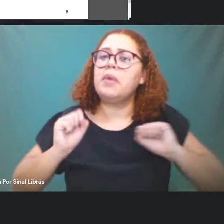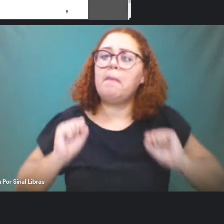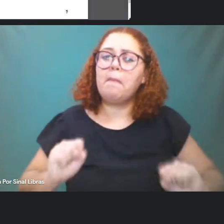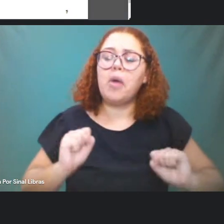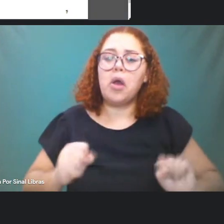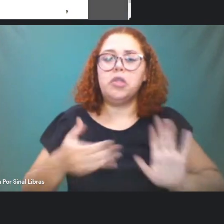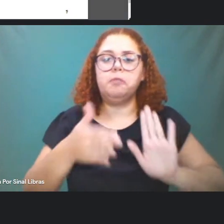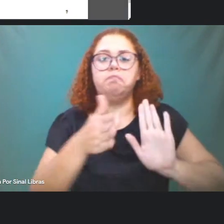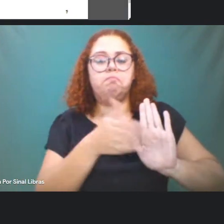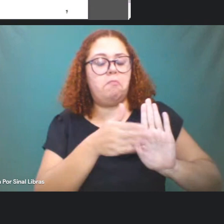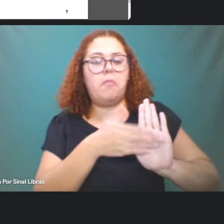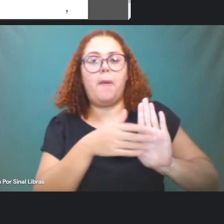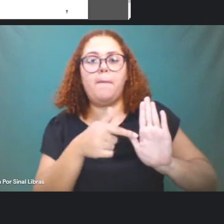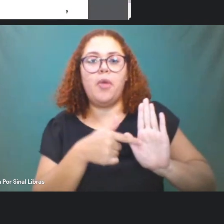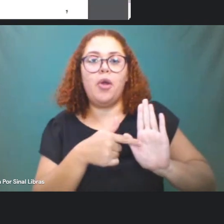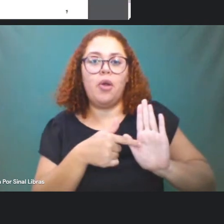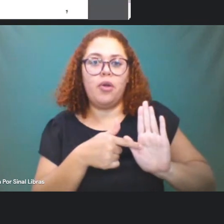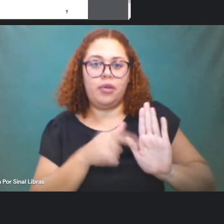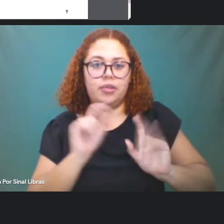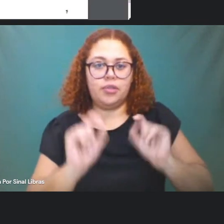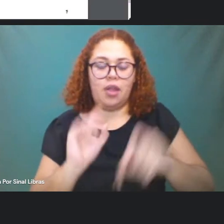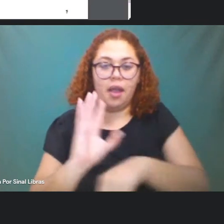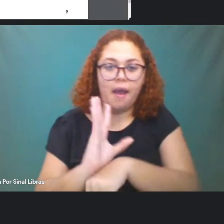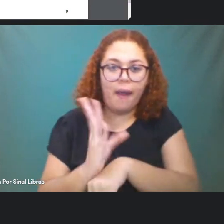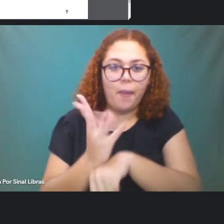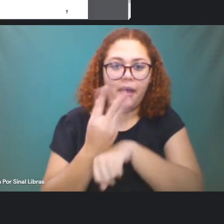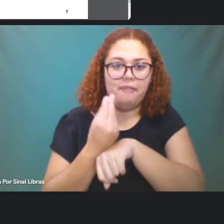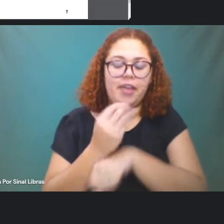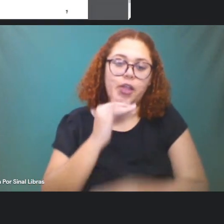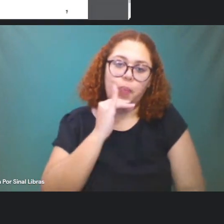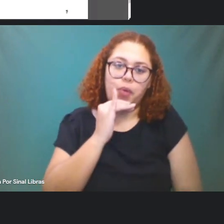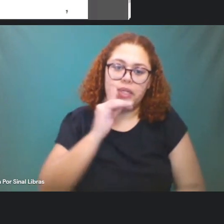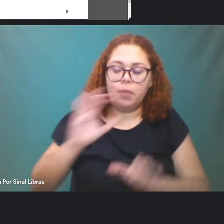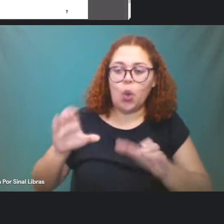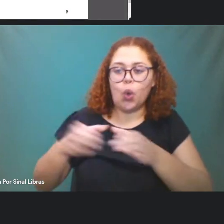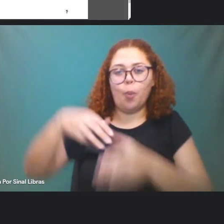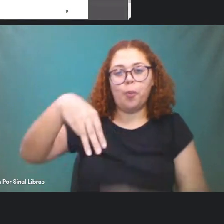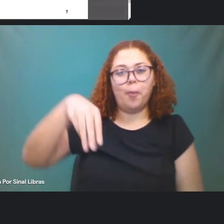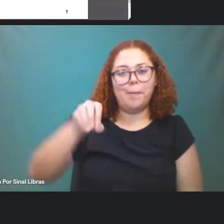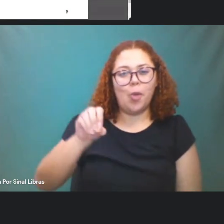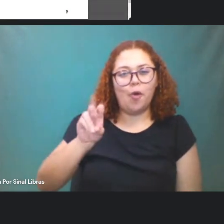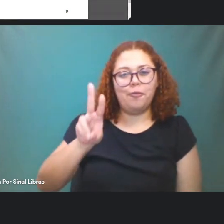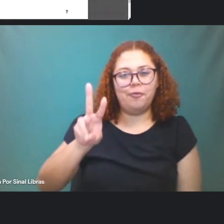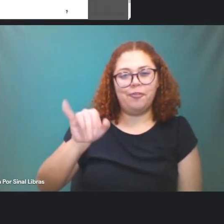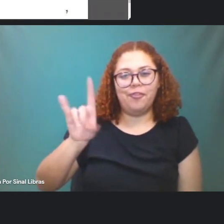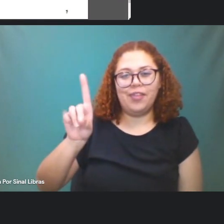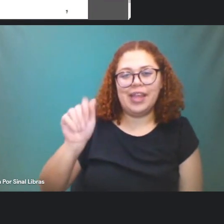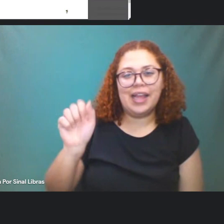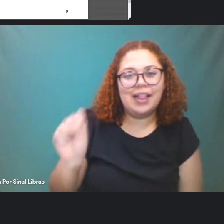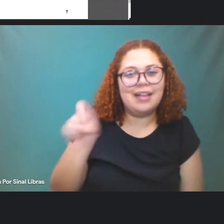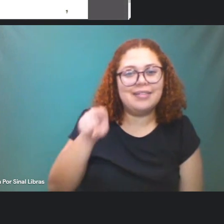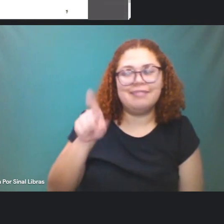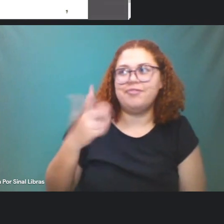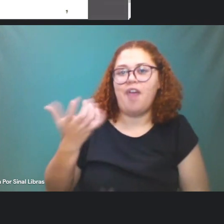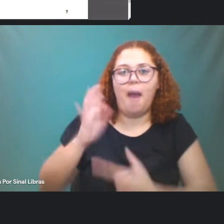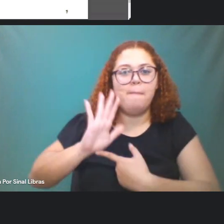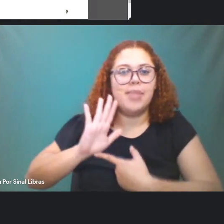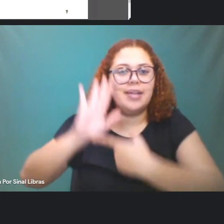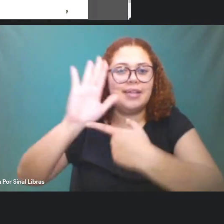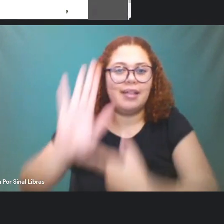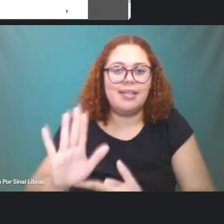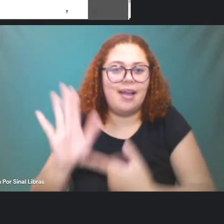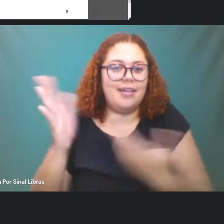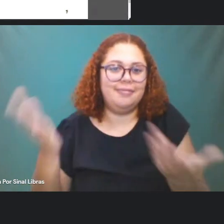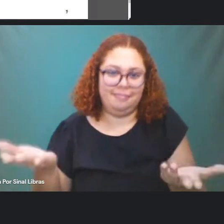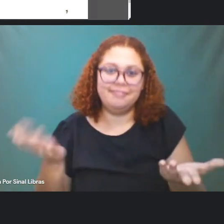pode propor eventos que o Movidos vai se apresentar, ou vocês podem produzir coisas que nem sejam do Movidos. Vocês podem produzir um